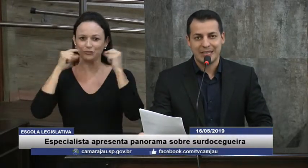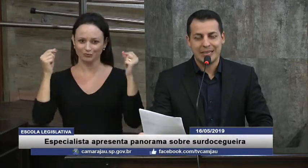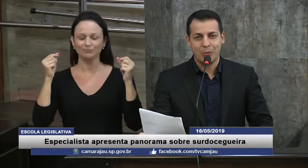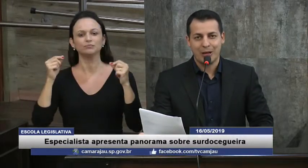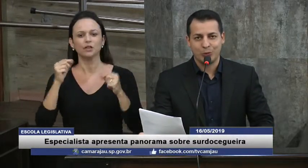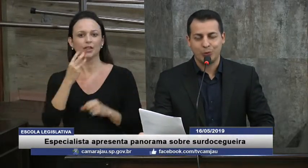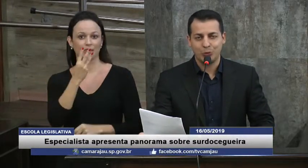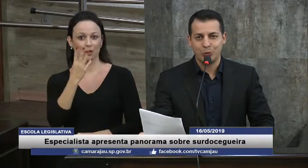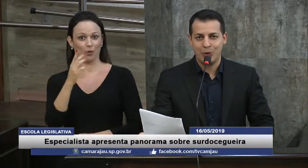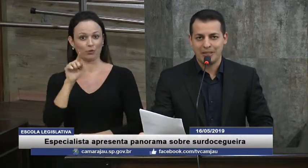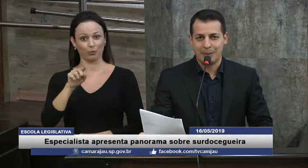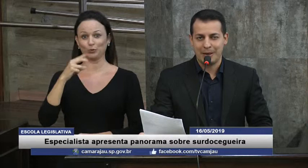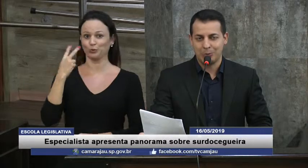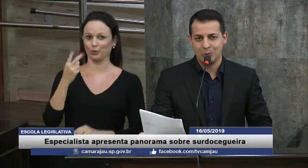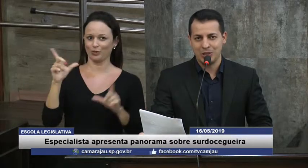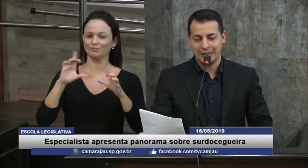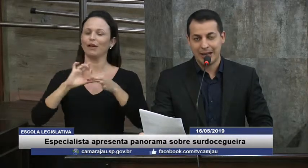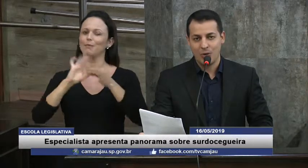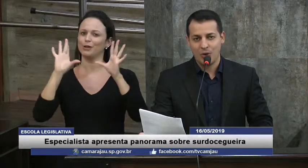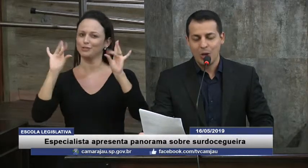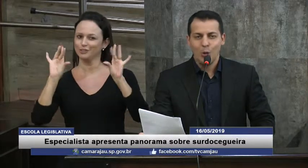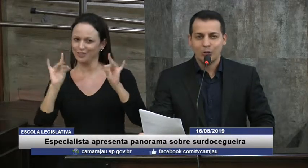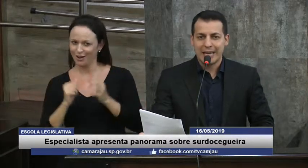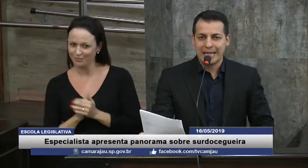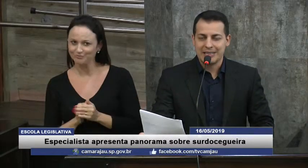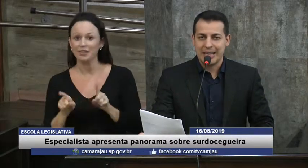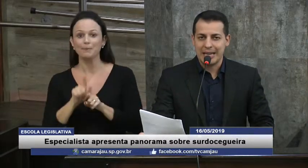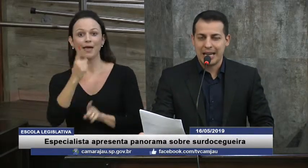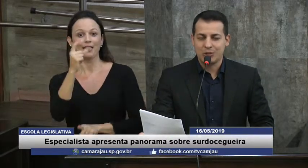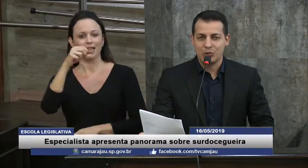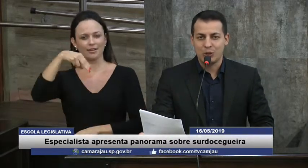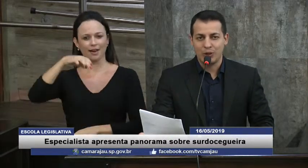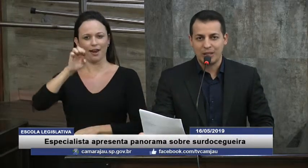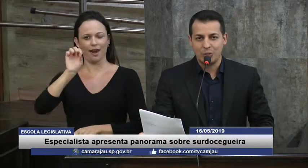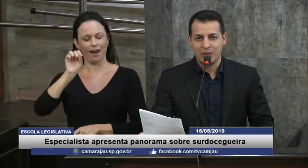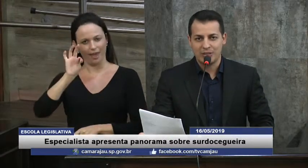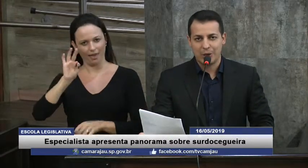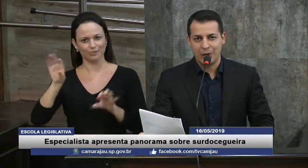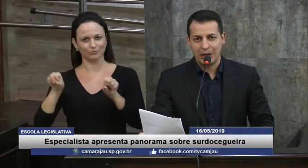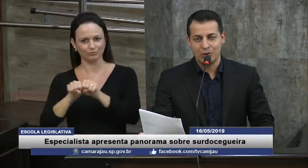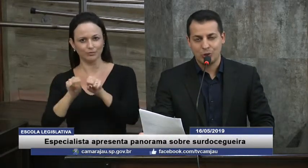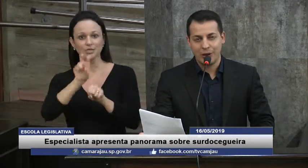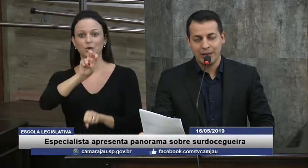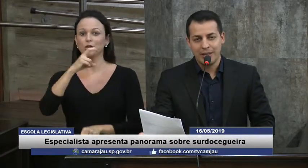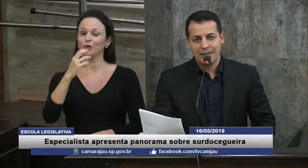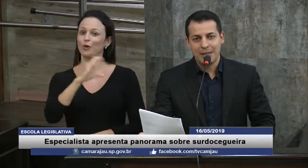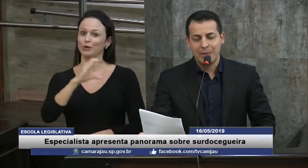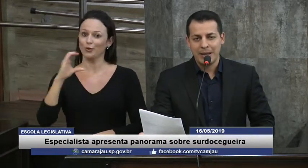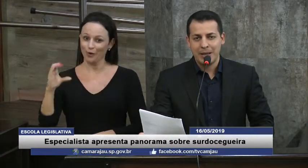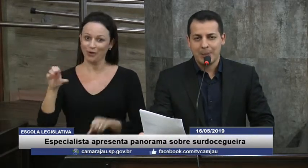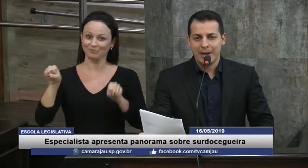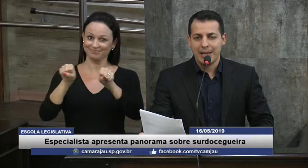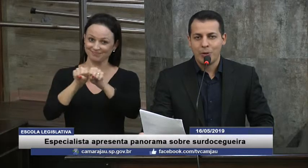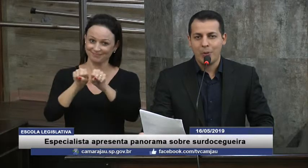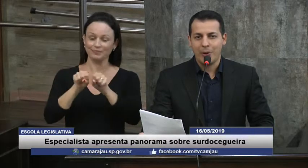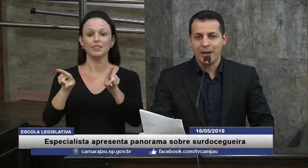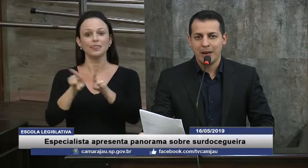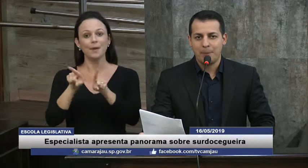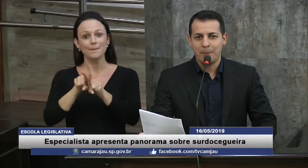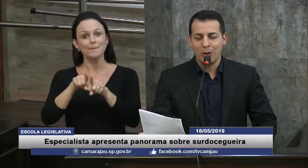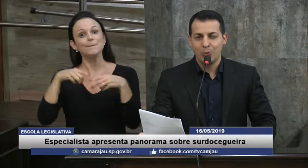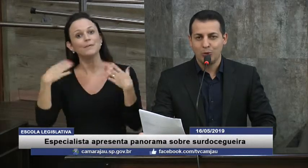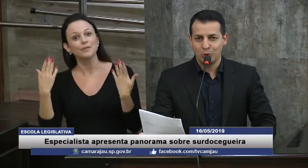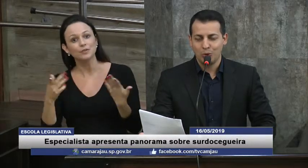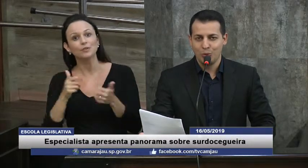canais 34.2, Aberto Digital, o 10 da NET, o 52 da Connect Core, e também para quem